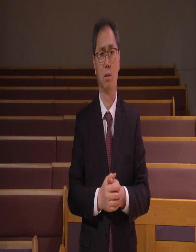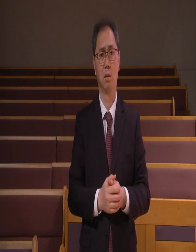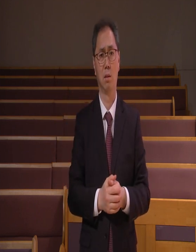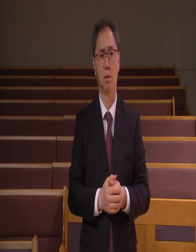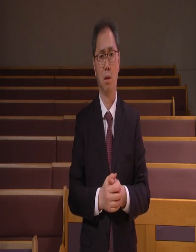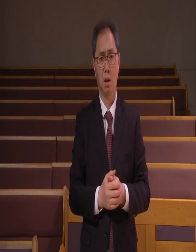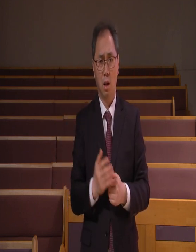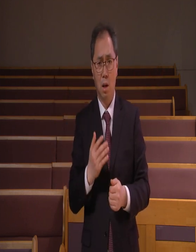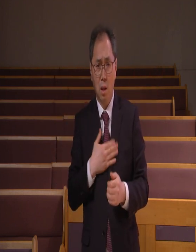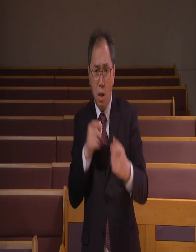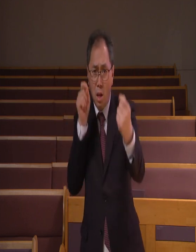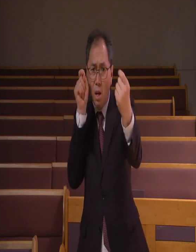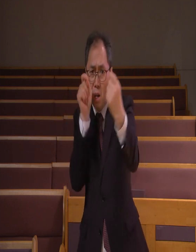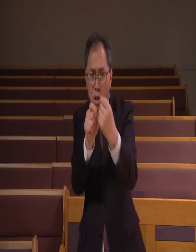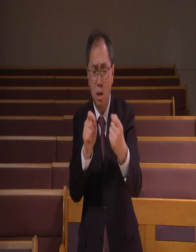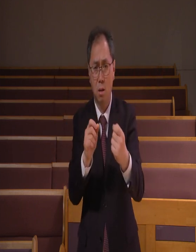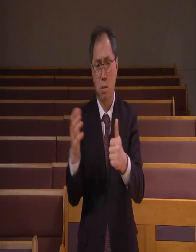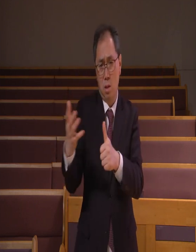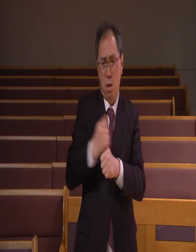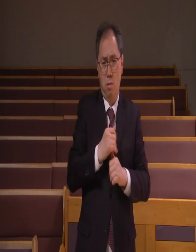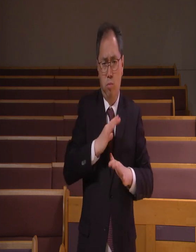따라가기는 하지만 멀찍이 따라가는,